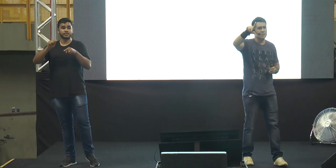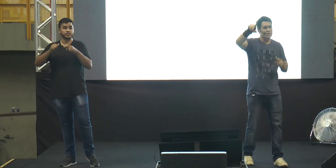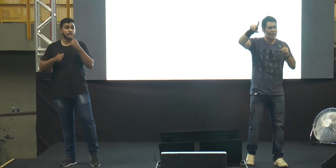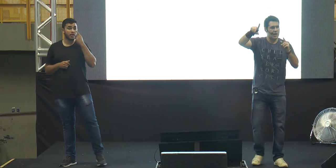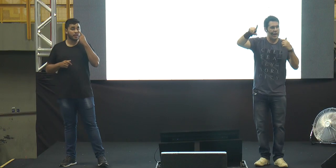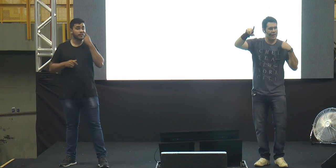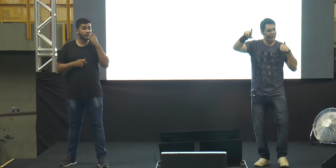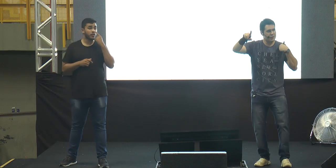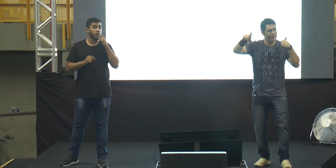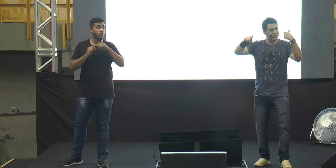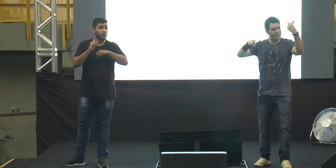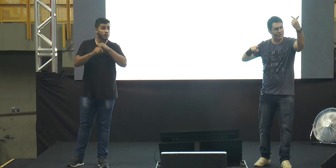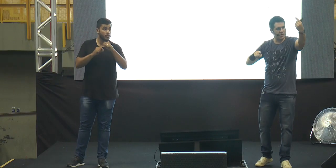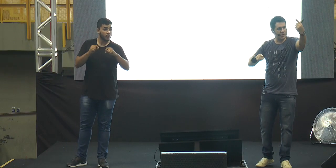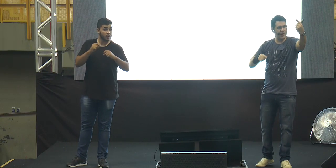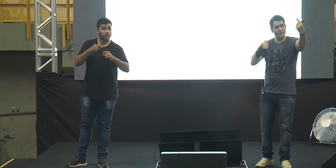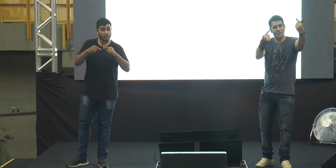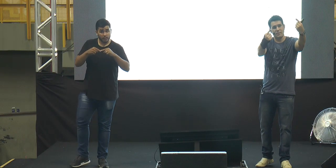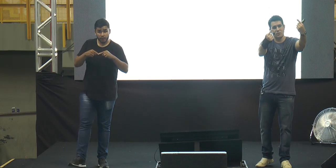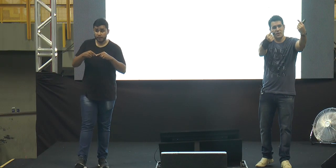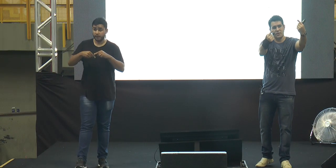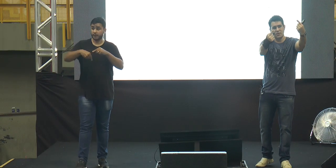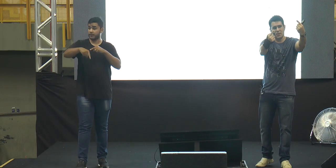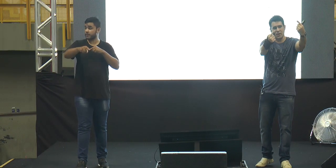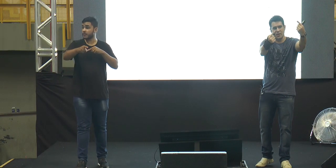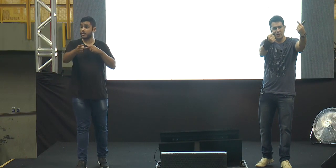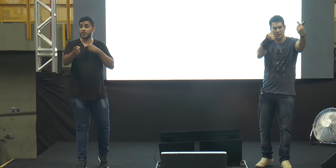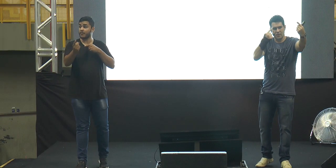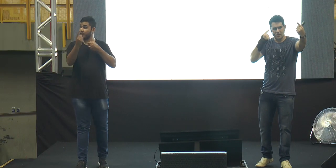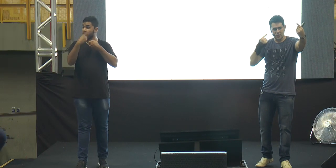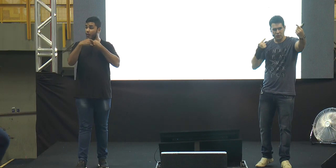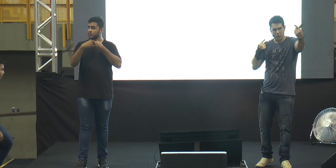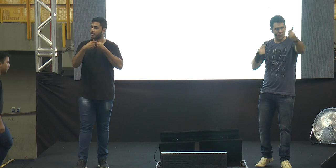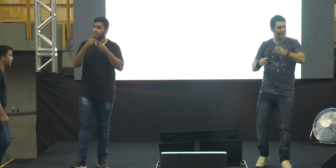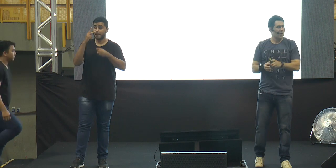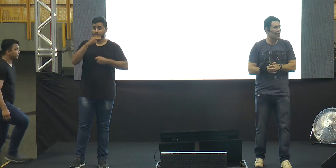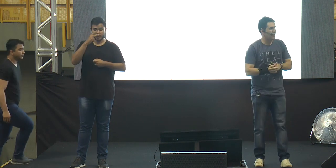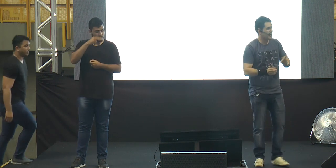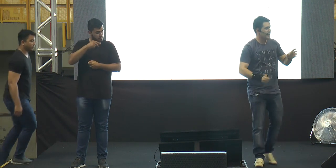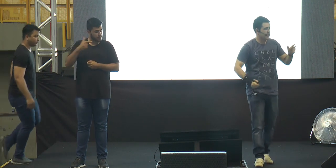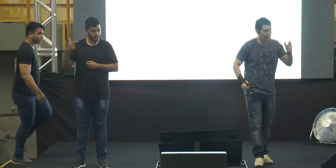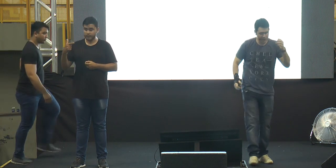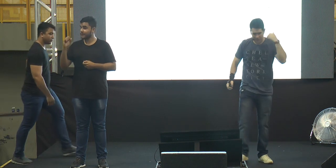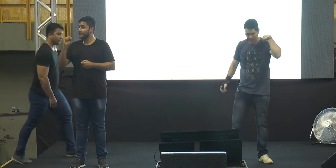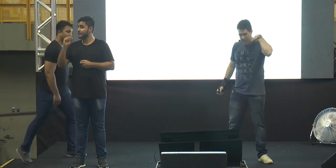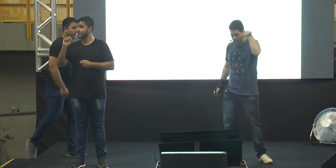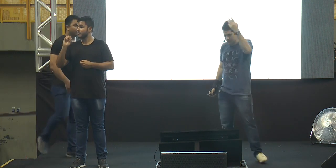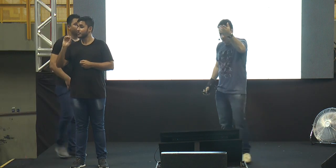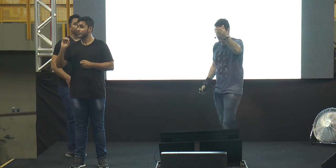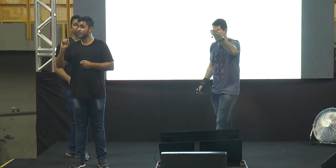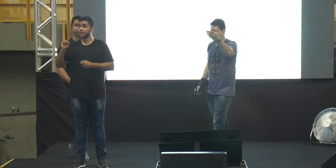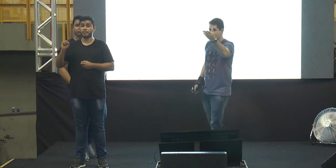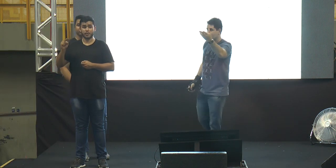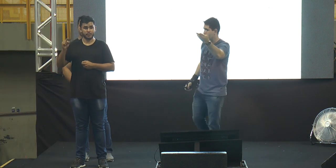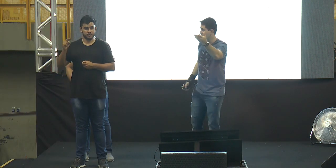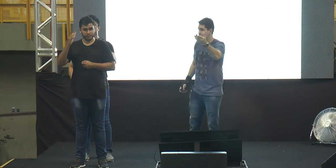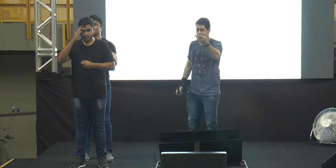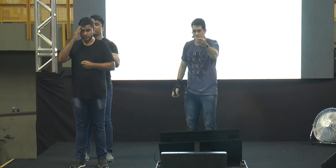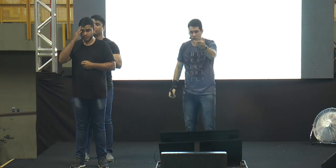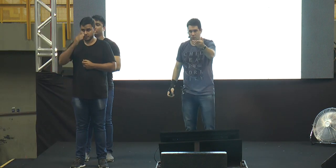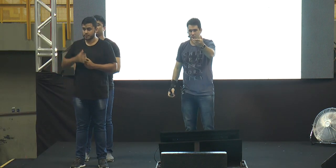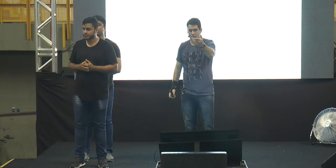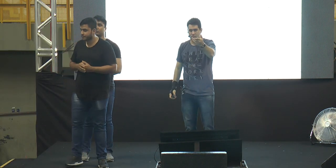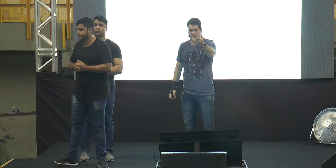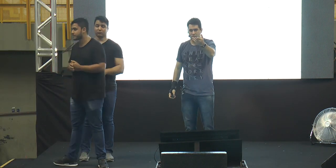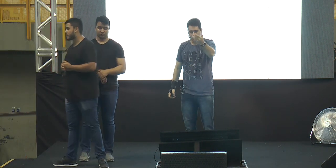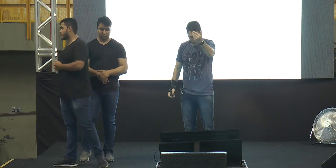ele me disse? A energia de ida é exatamente igual a energia de quê? De volta. Qual foi a energia que eu gastei na ida?